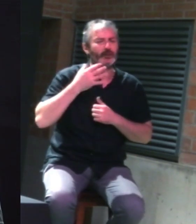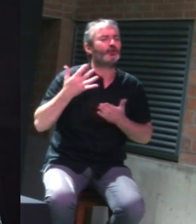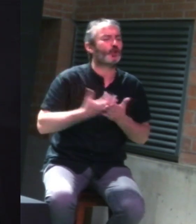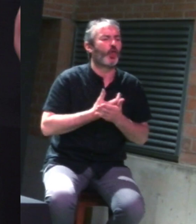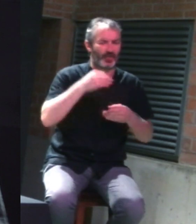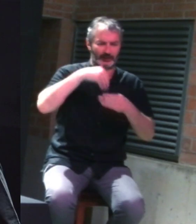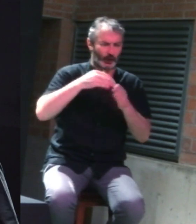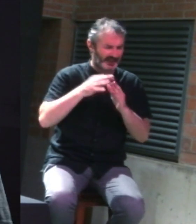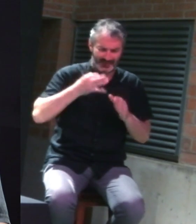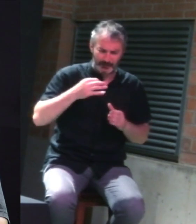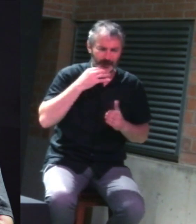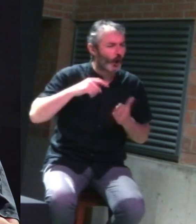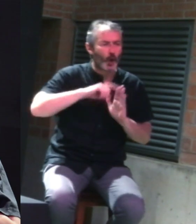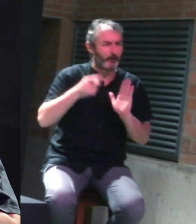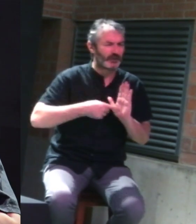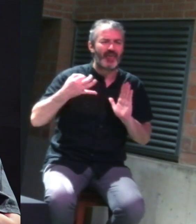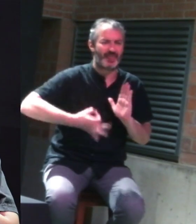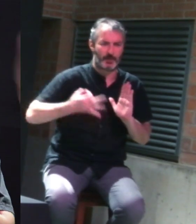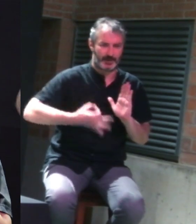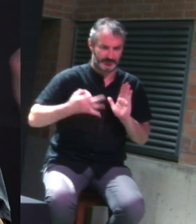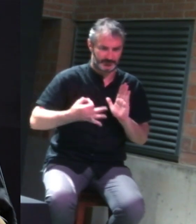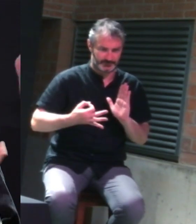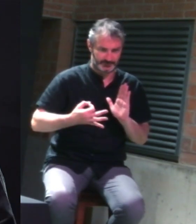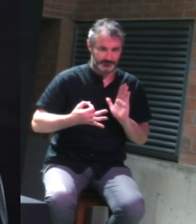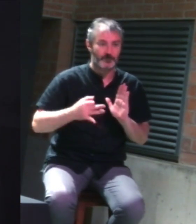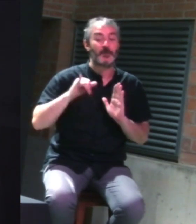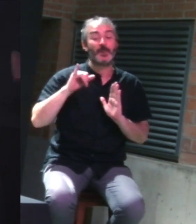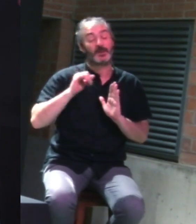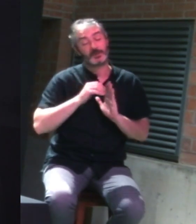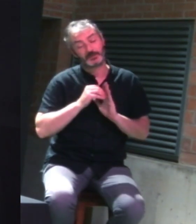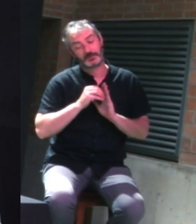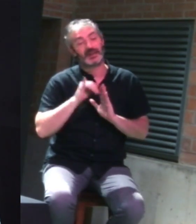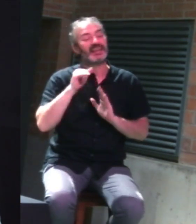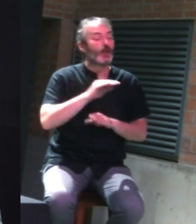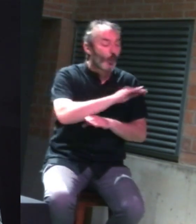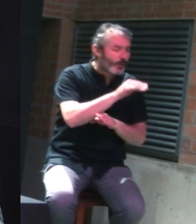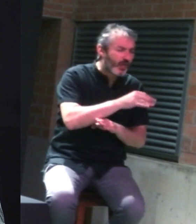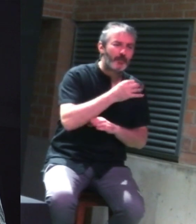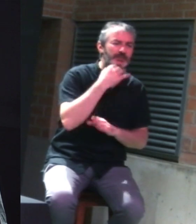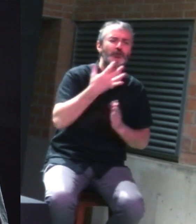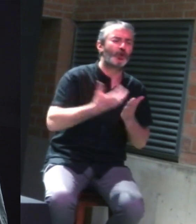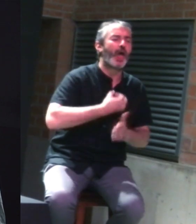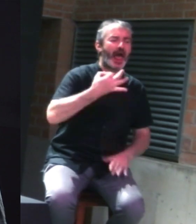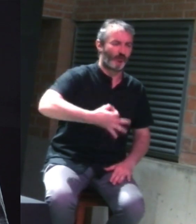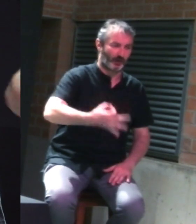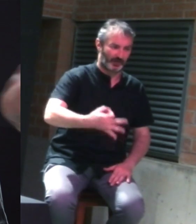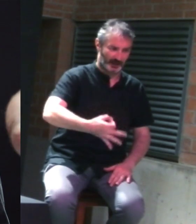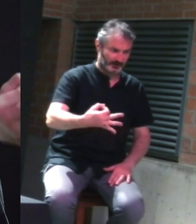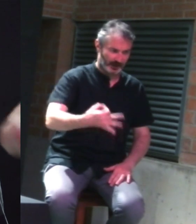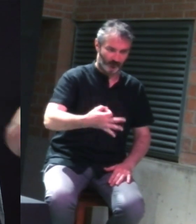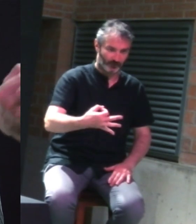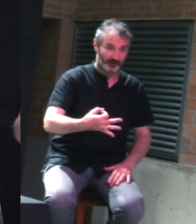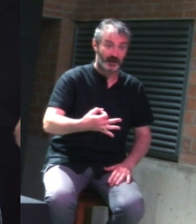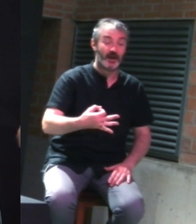a las tareas domésticas y a todo el amplio campo de lo que hoy llamamos los cuidados, este